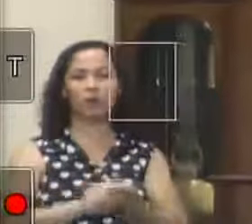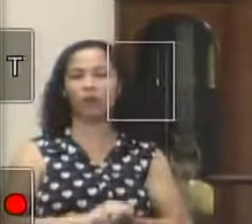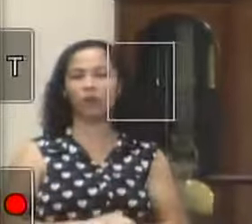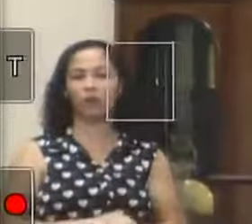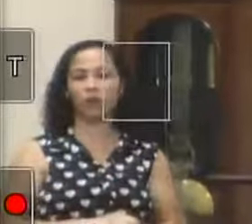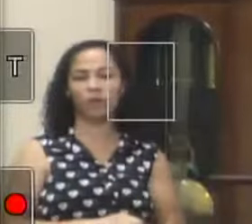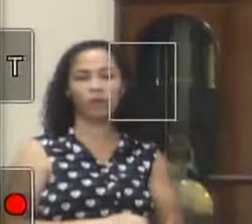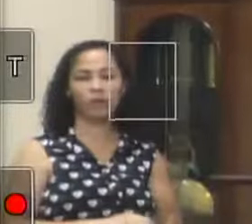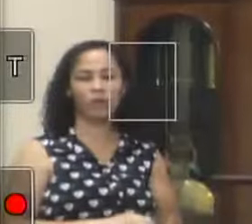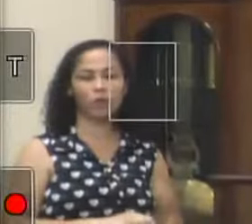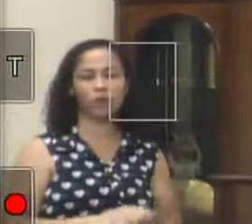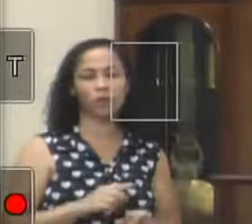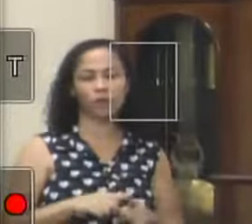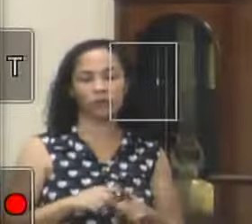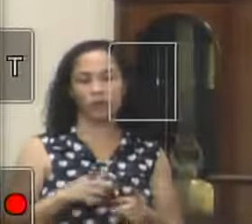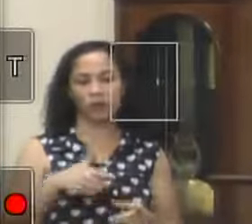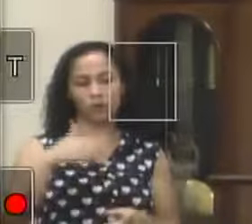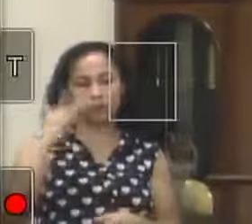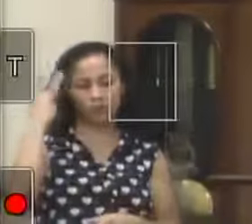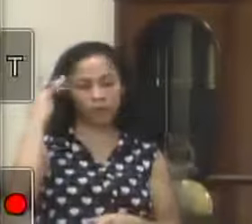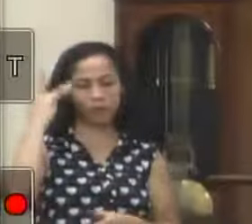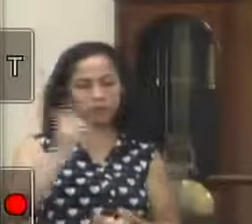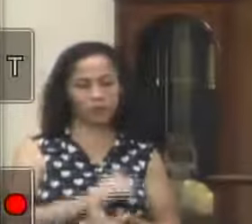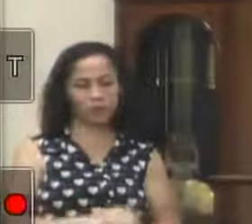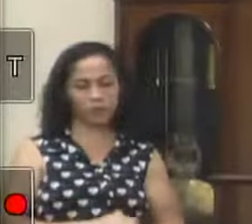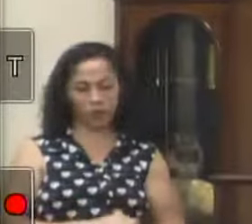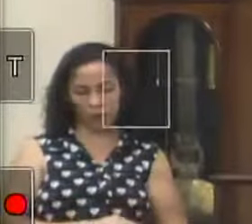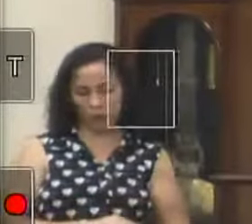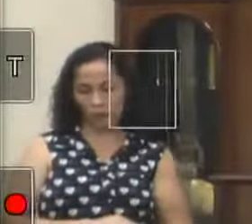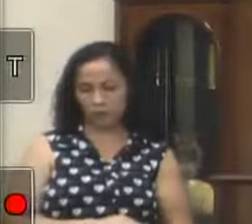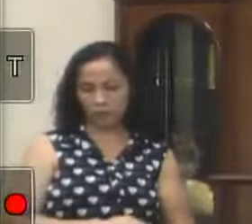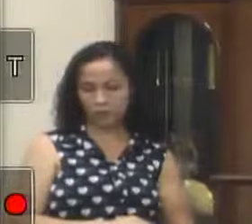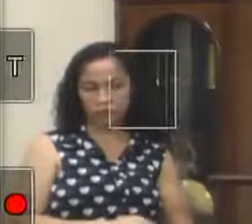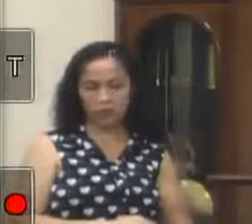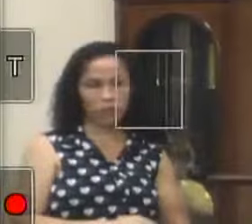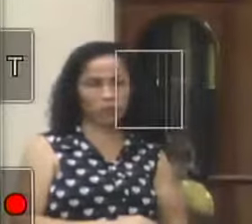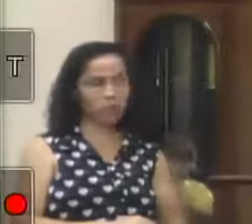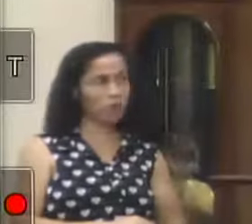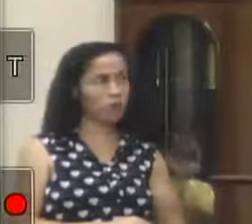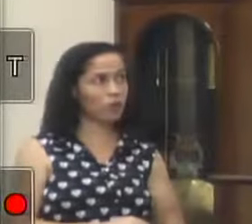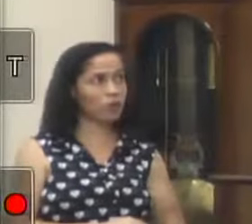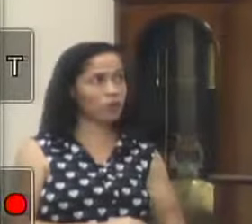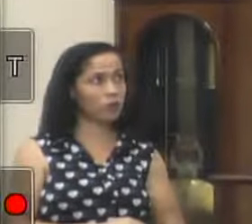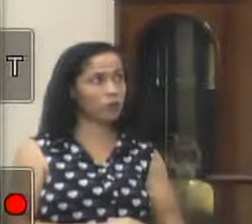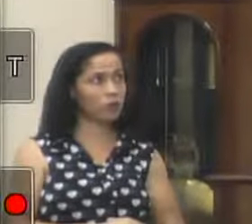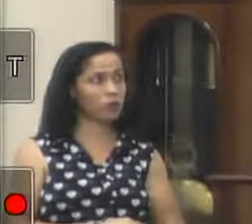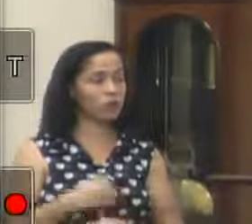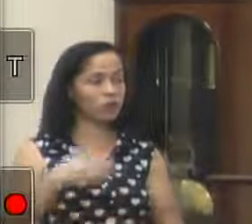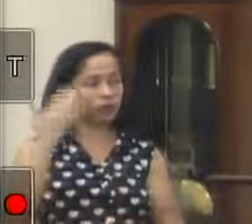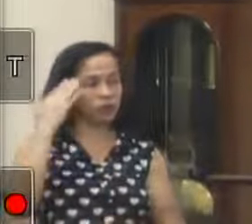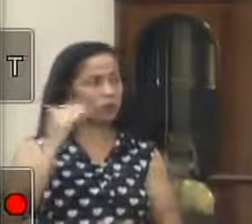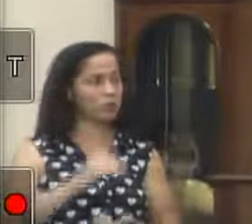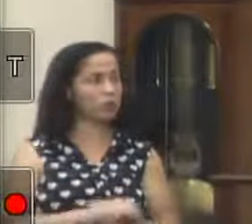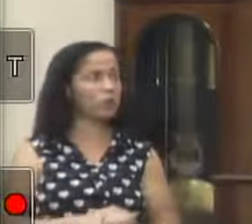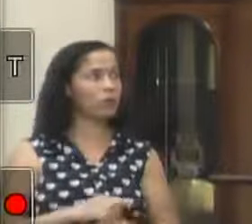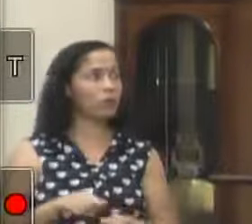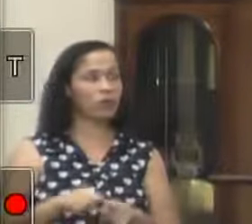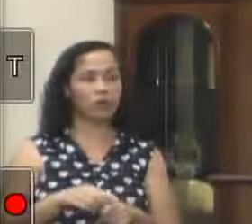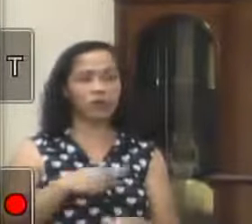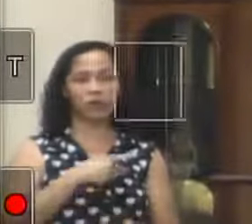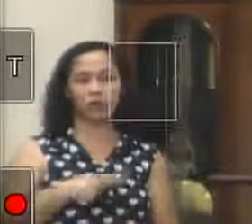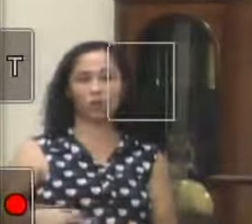dessa unidade de saúde que vai ser, né, no Espala 1. E o que eu, o meu entendimento é isso. Inclusive,